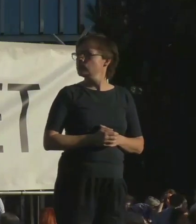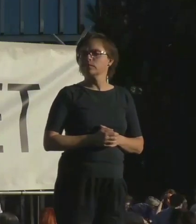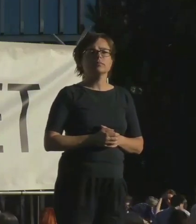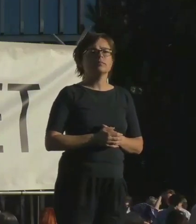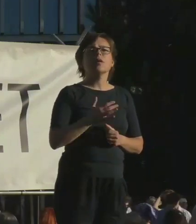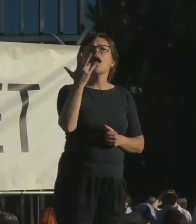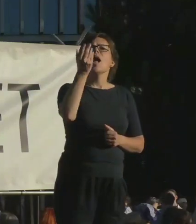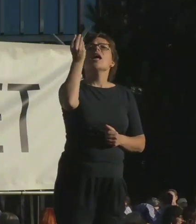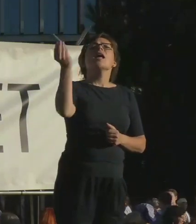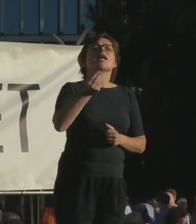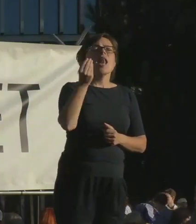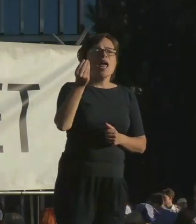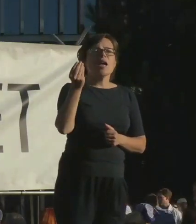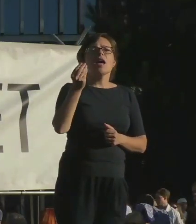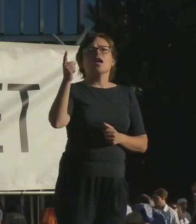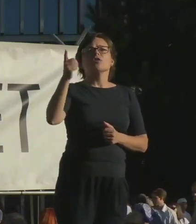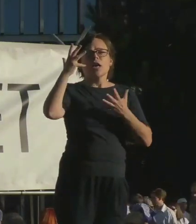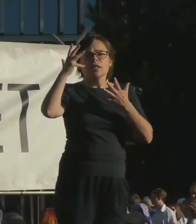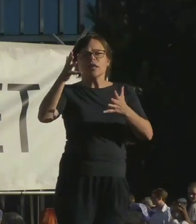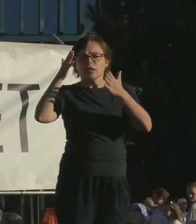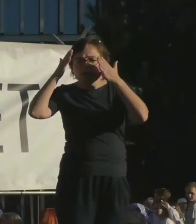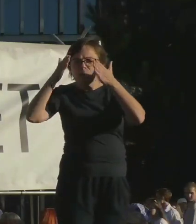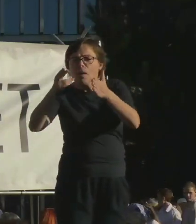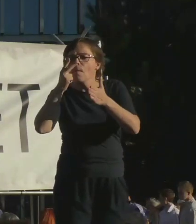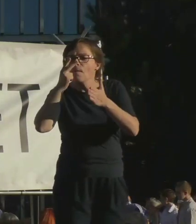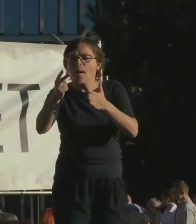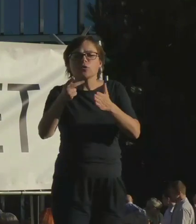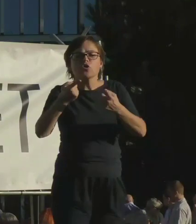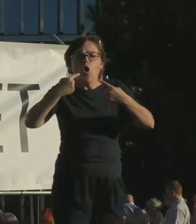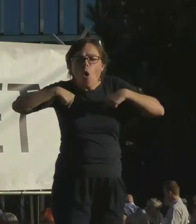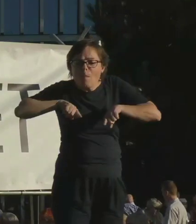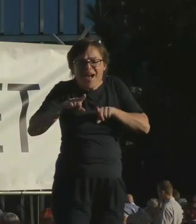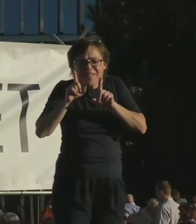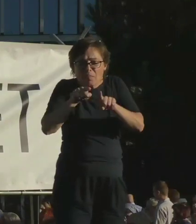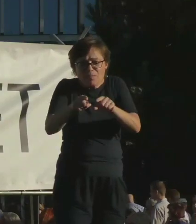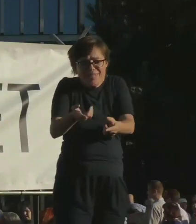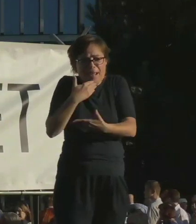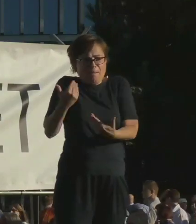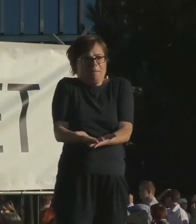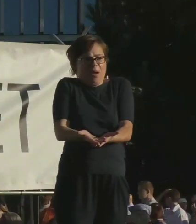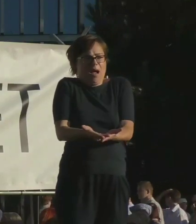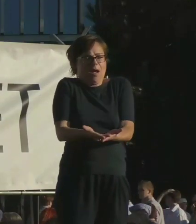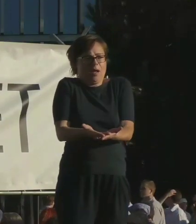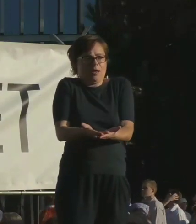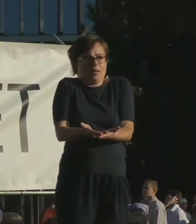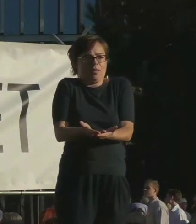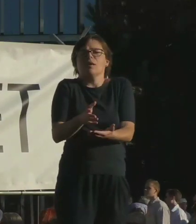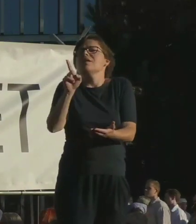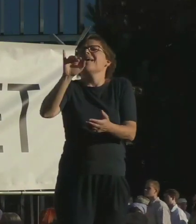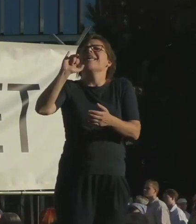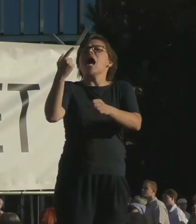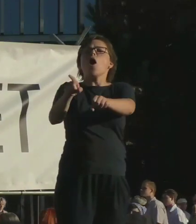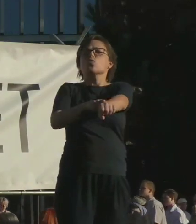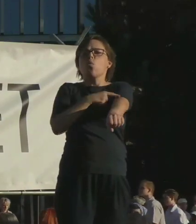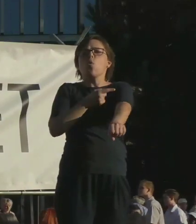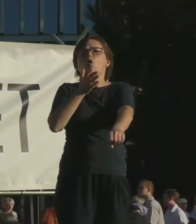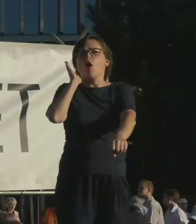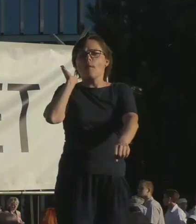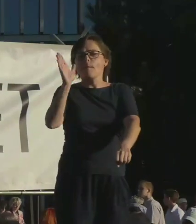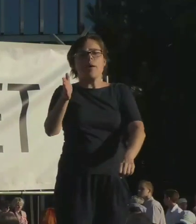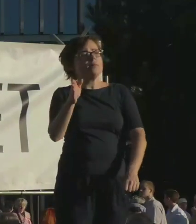Ile jeszcze chcecie poświęcić uwagi nieistniejącym obywatelom i obywatelkom, a jak długo chcecie odwracać